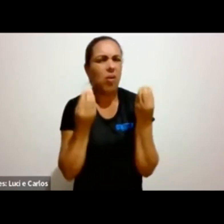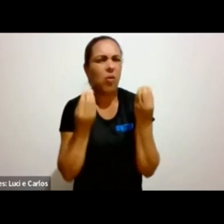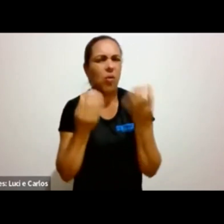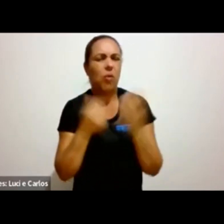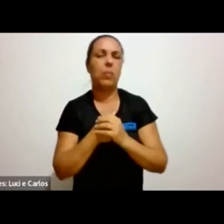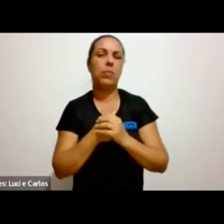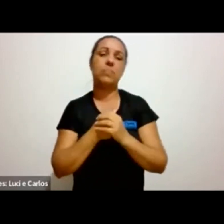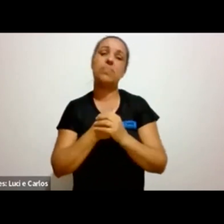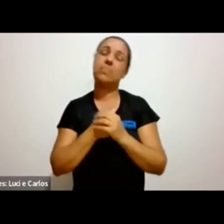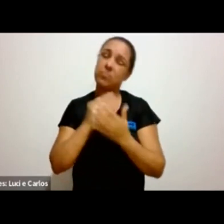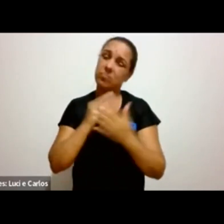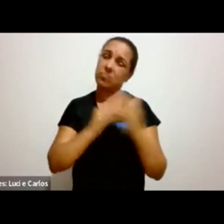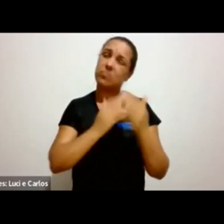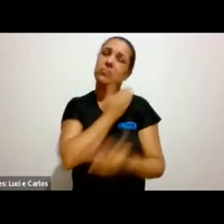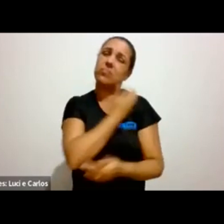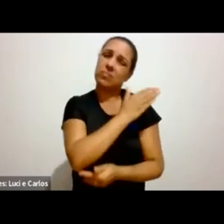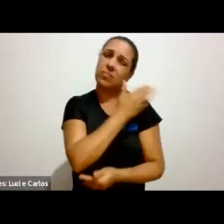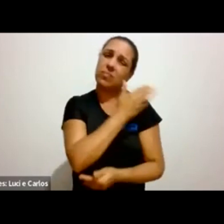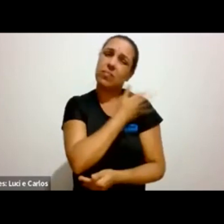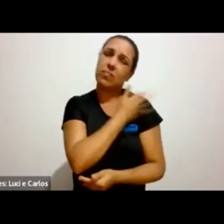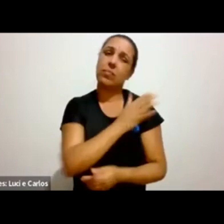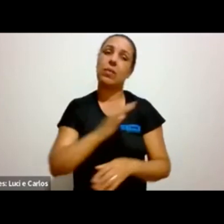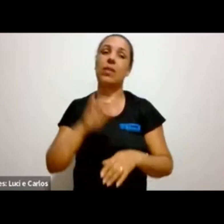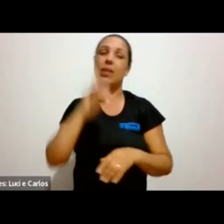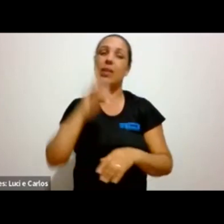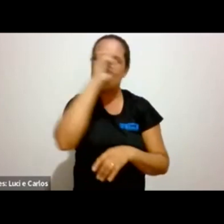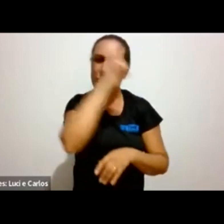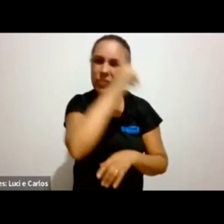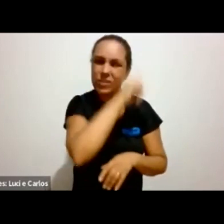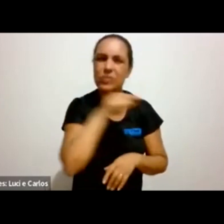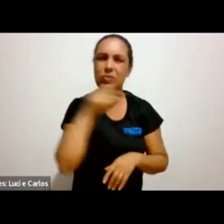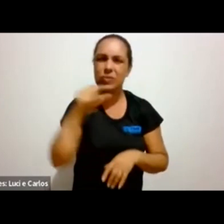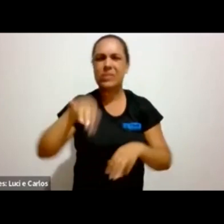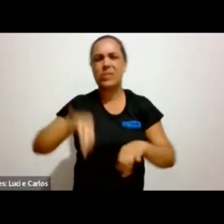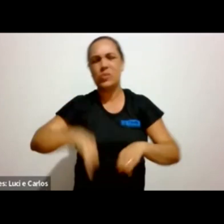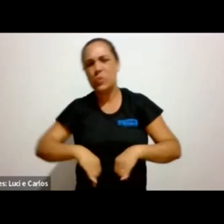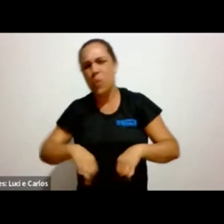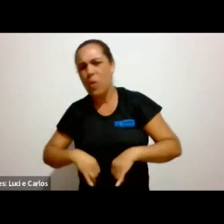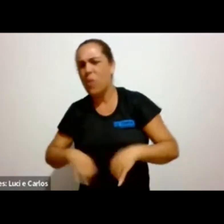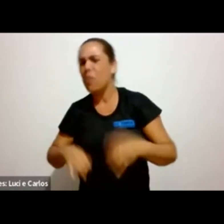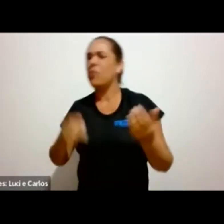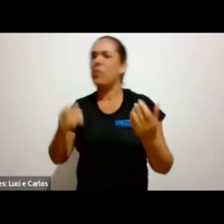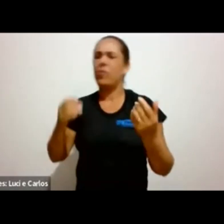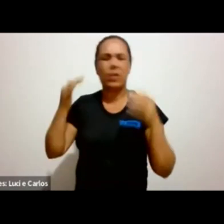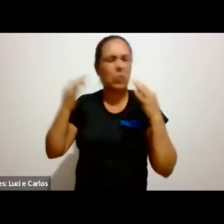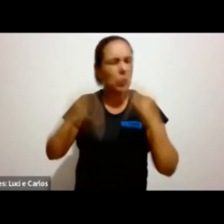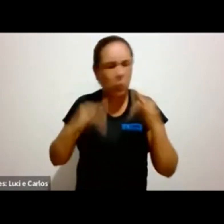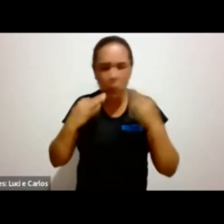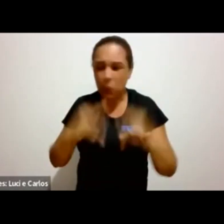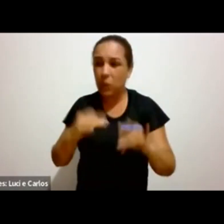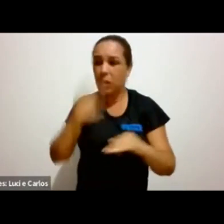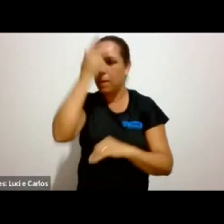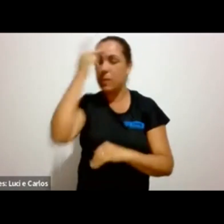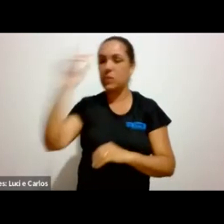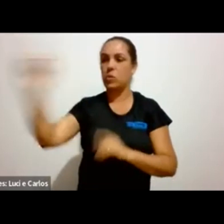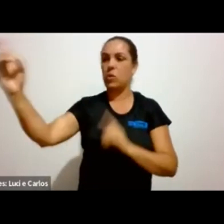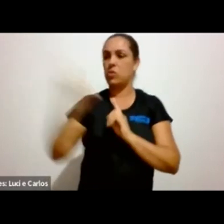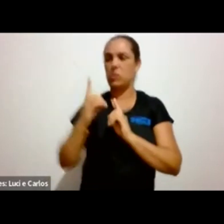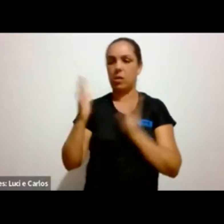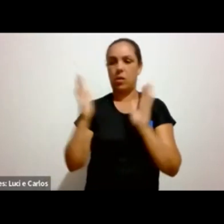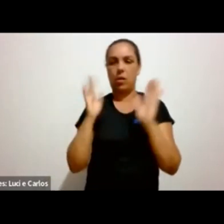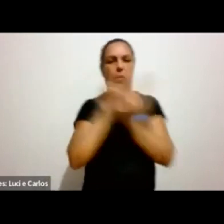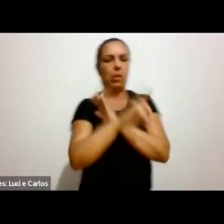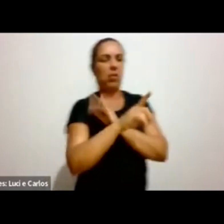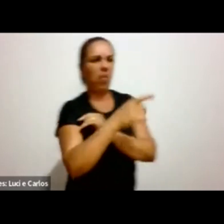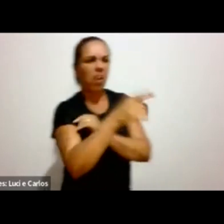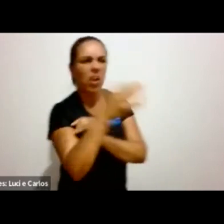tantas dores, e isso mexe com o teu humor, alguém chegar para você e falar, mas você está sempre com dor? É quase impossível ter